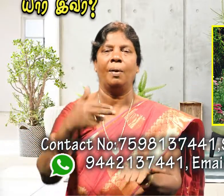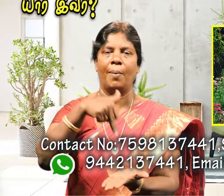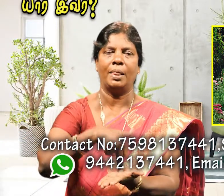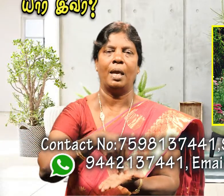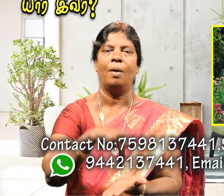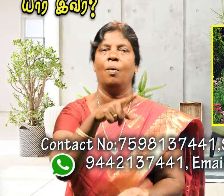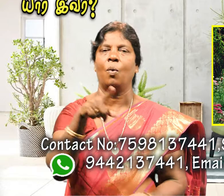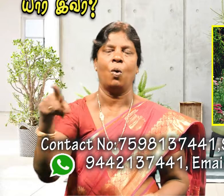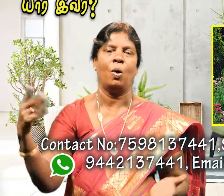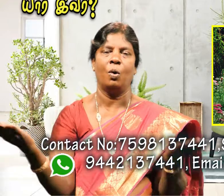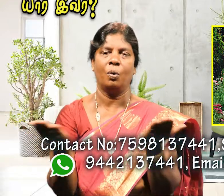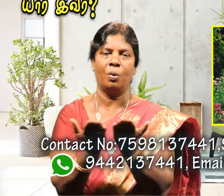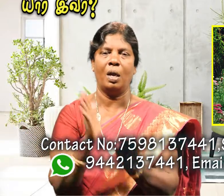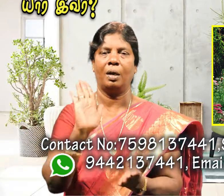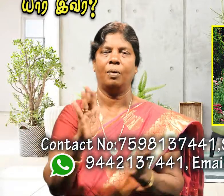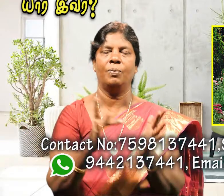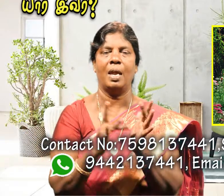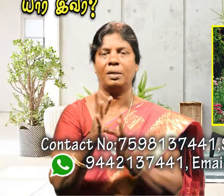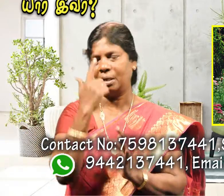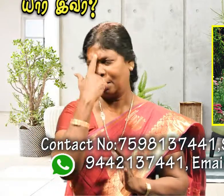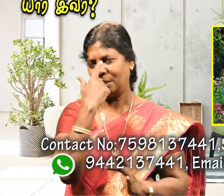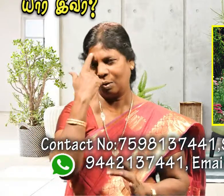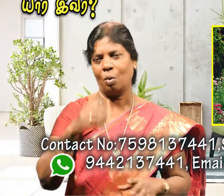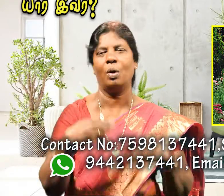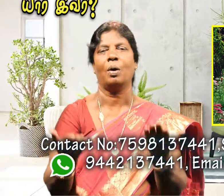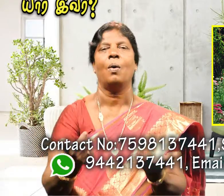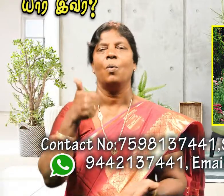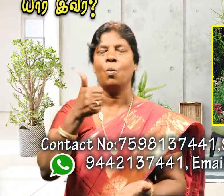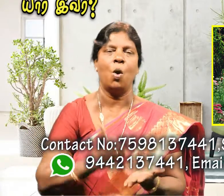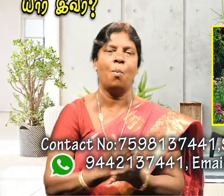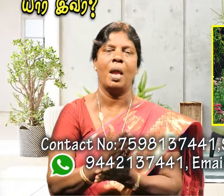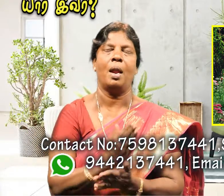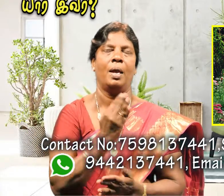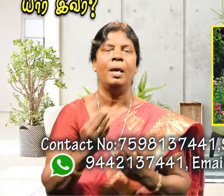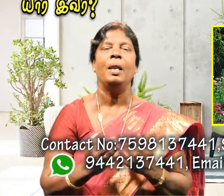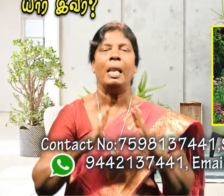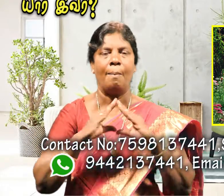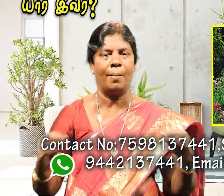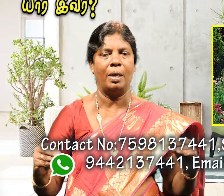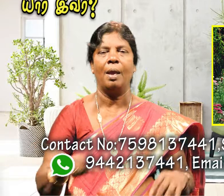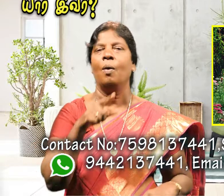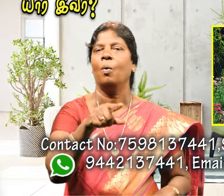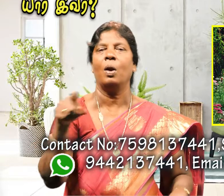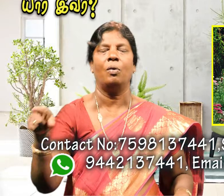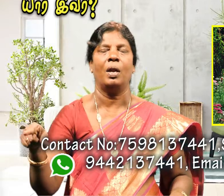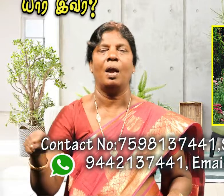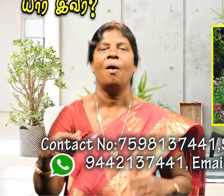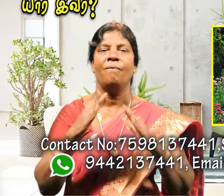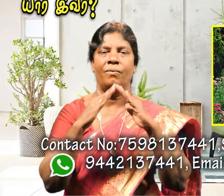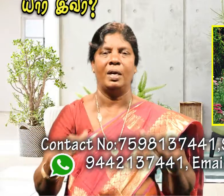சூழ்நிலைகளின் மத்தியில் உங்களோடு இருக்கும் இயேசு கிறிஸ்து கொடுக்கும் உண்மையான நிம்மதி உங்கள்